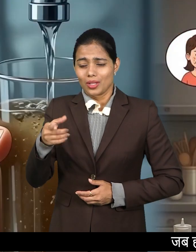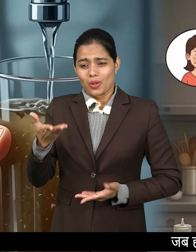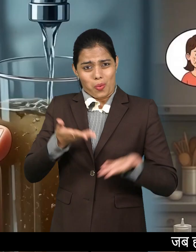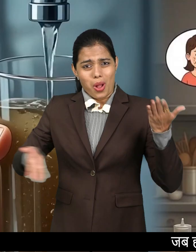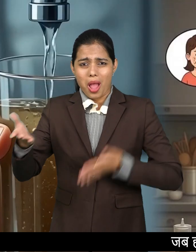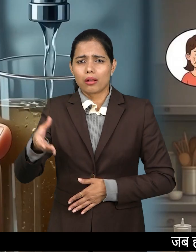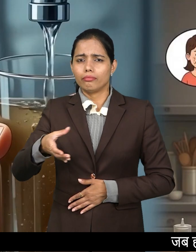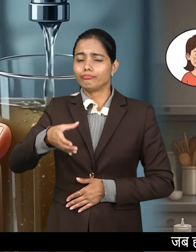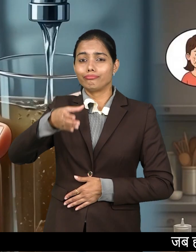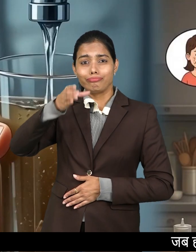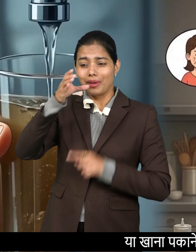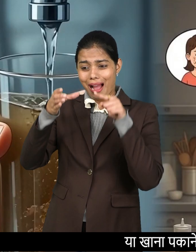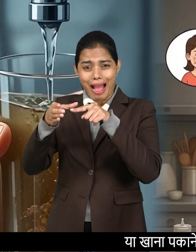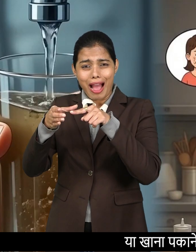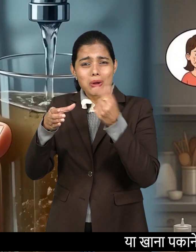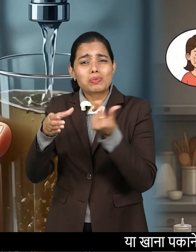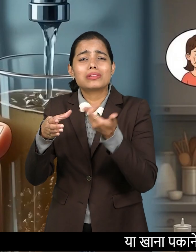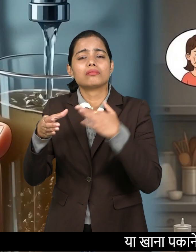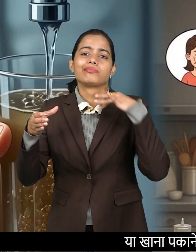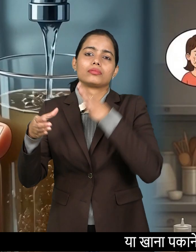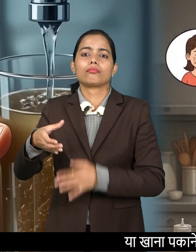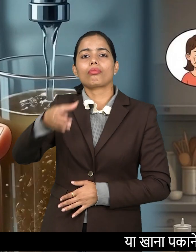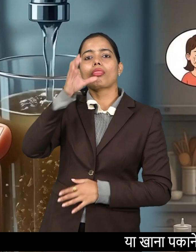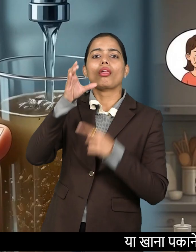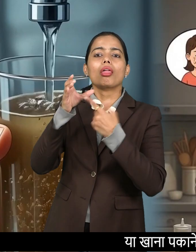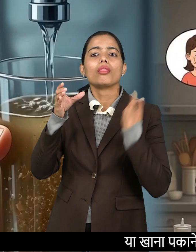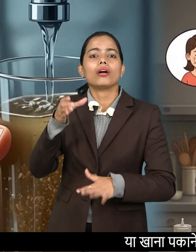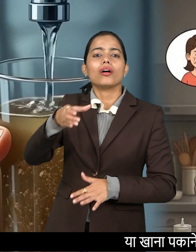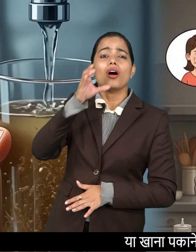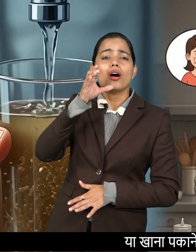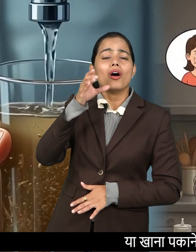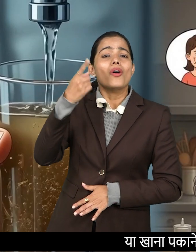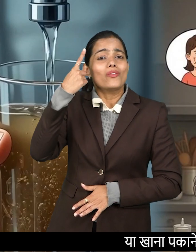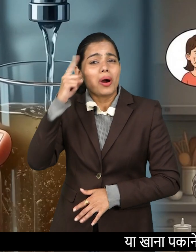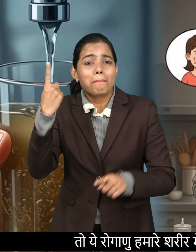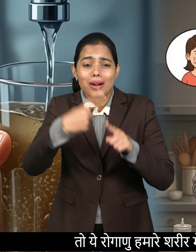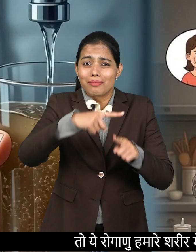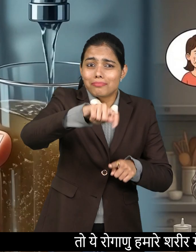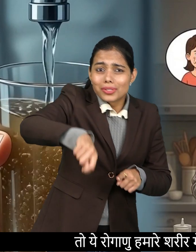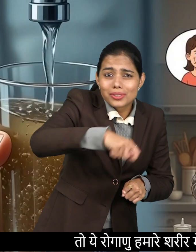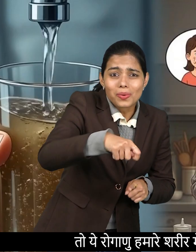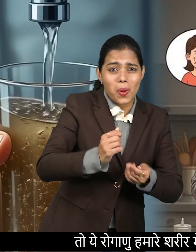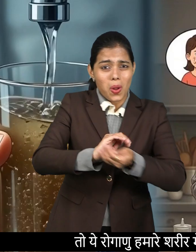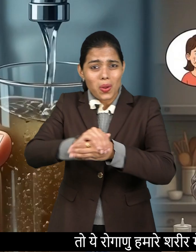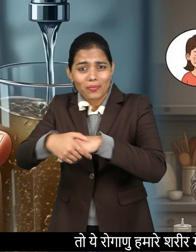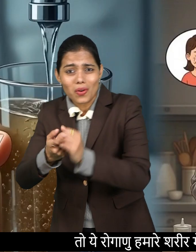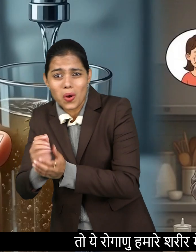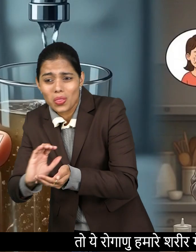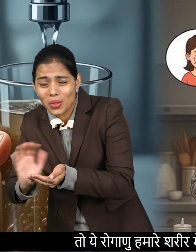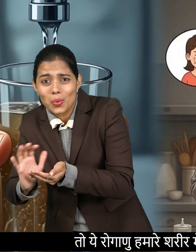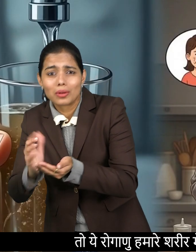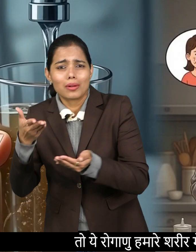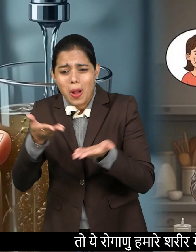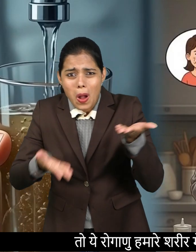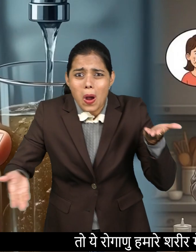जब हम इस प्रदूषित पानी को पीते हैं या खाना पकाने या भोजन धोने के लिए प्रयोग में लाते हैं तो ये रोगाणु हमारे शरीर में